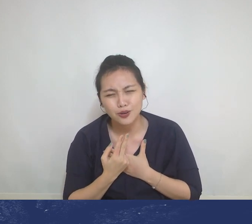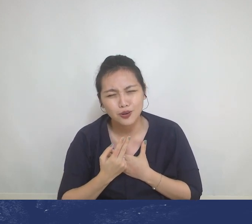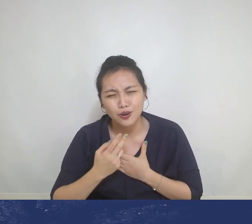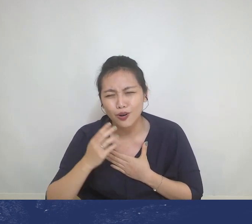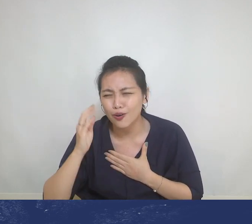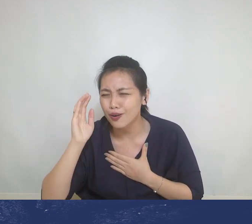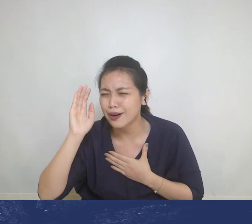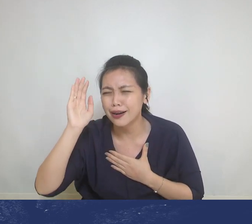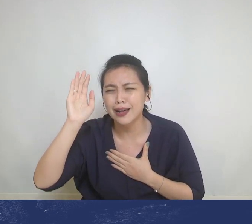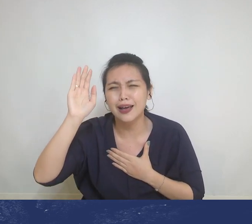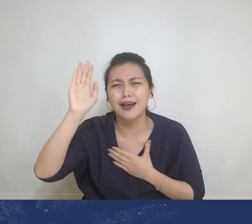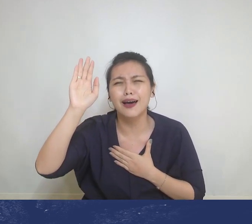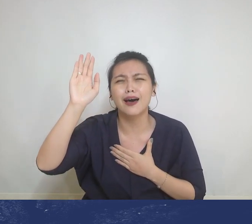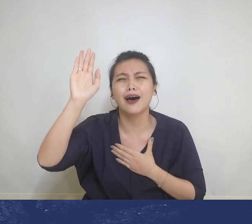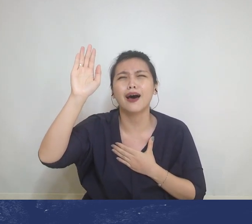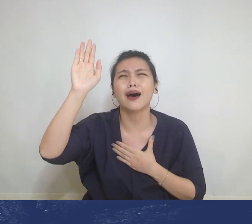rindu.